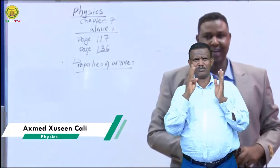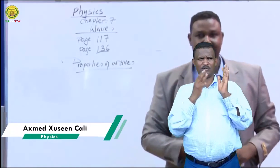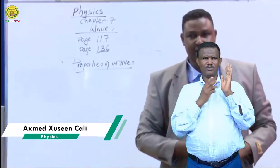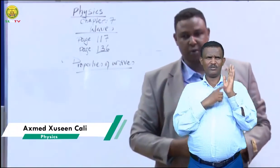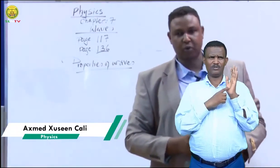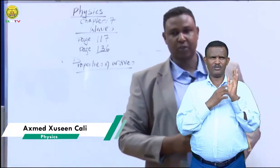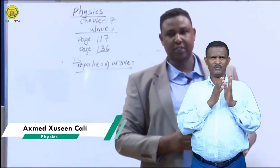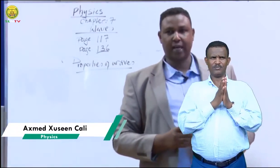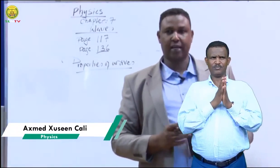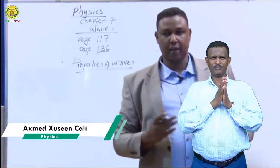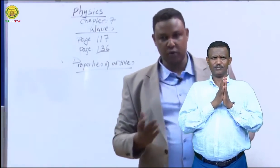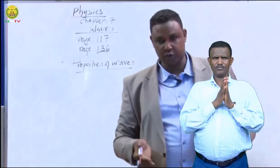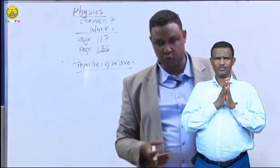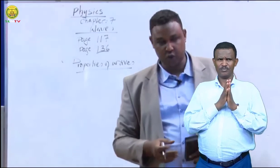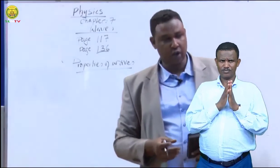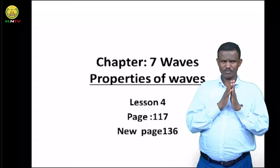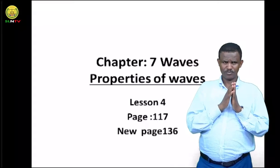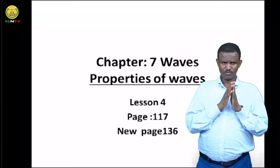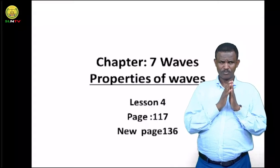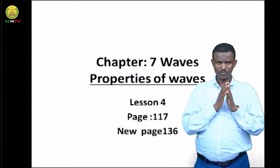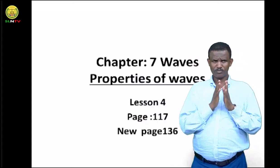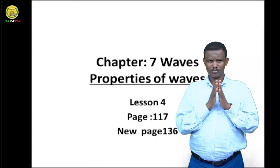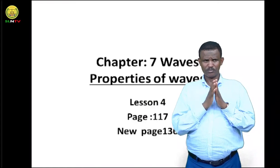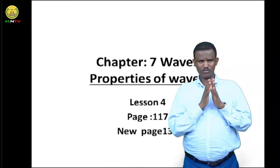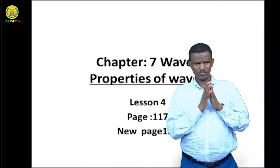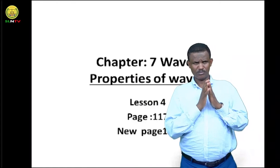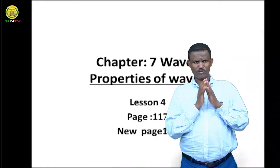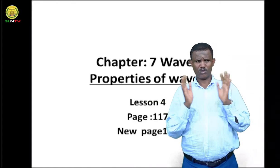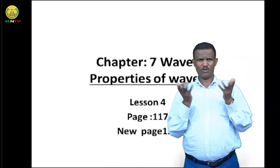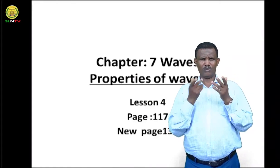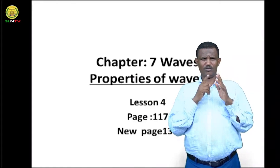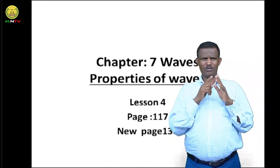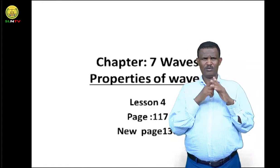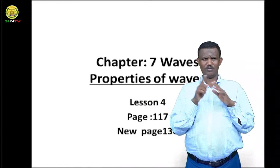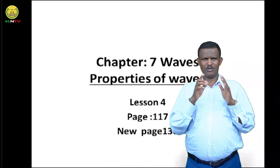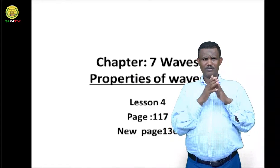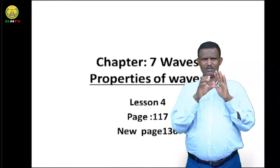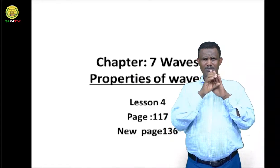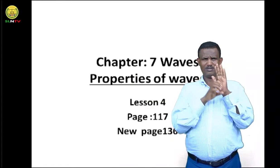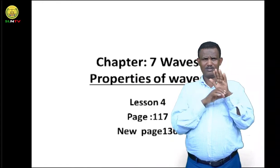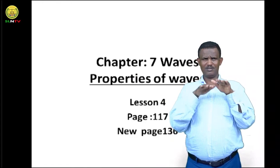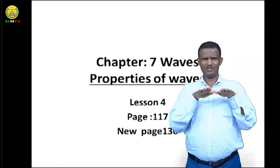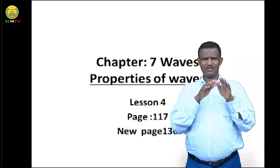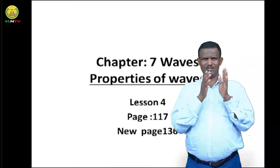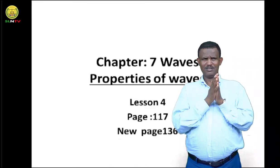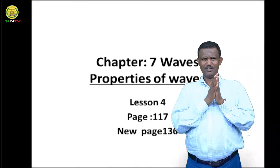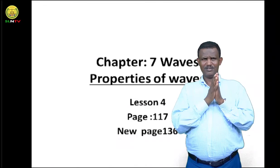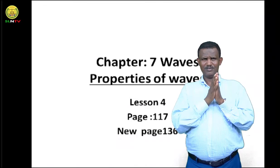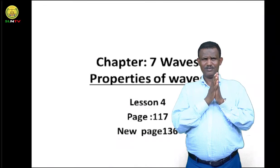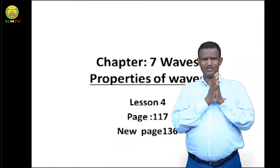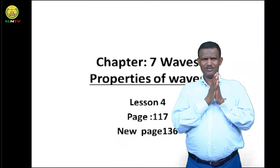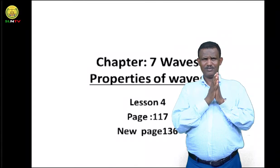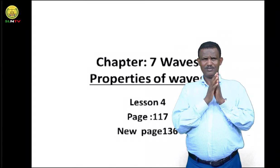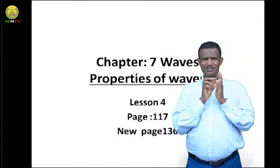maanta ka hadlaynaa properties ka leedahay wifiisku waxaanu ka bilaabaynaa chapter-keenii 7aad binnu ku jirnay ee wifiiska ahaa waxaanu ka